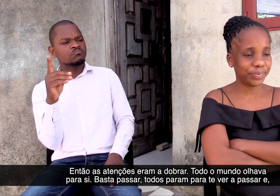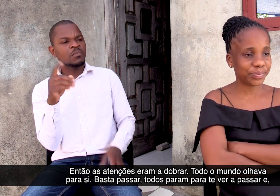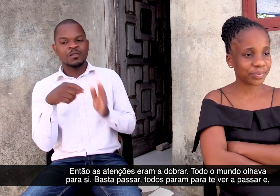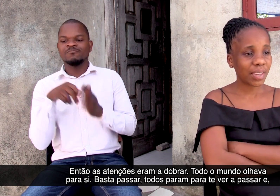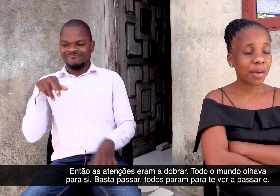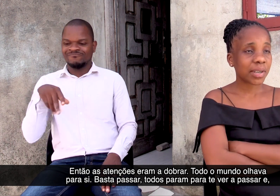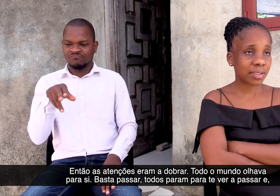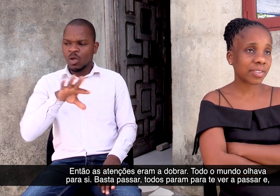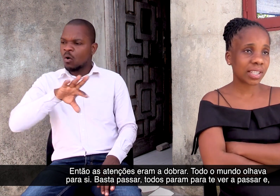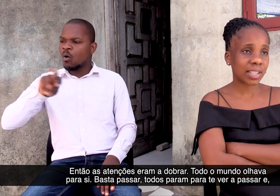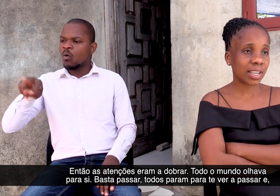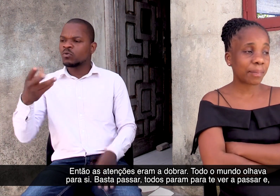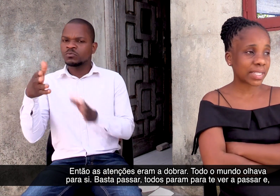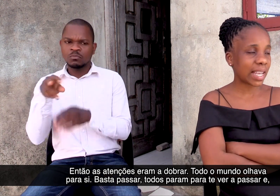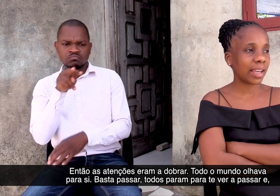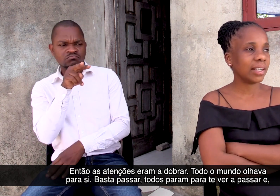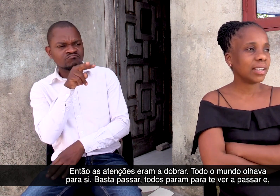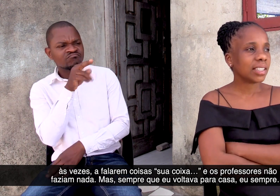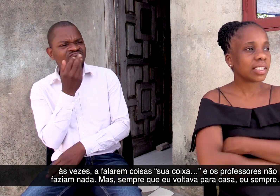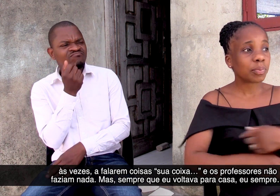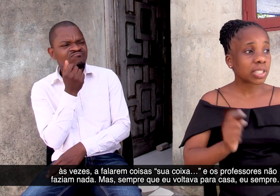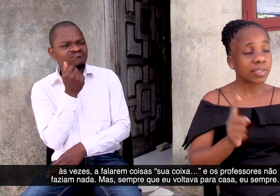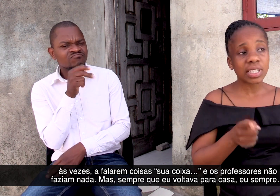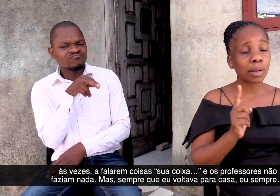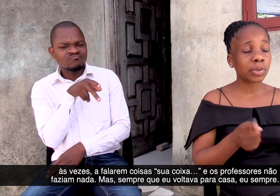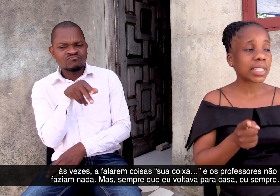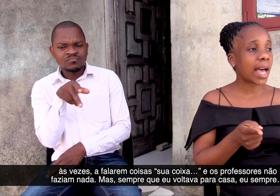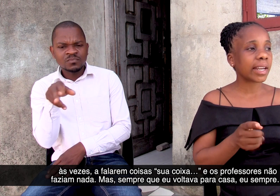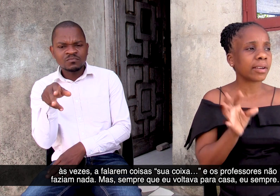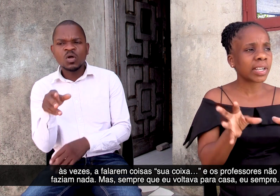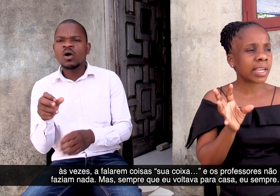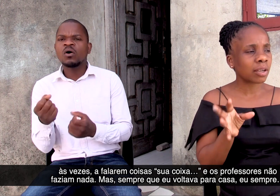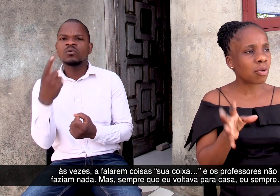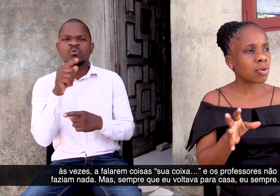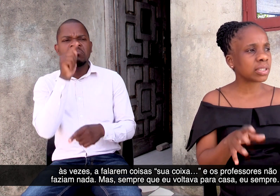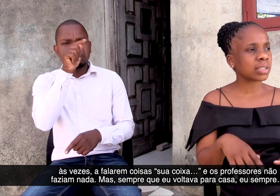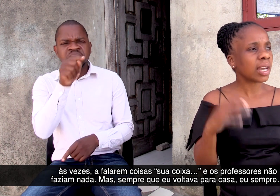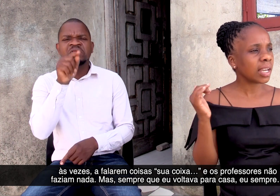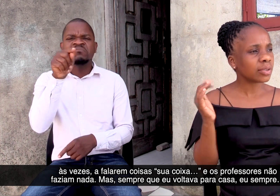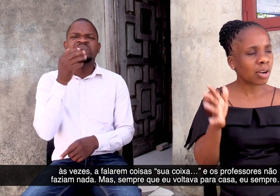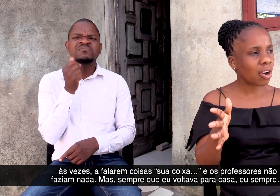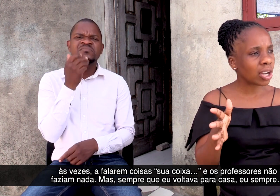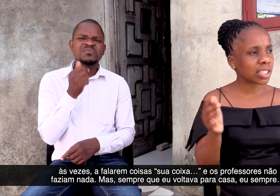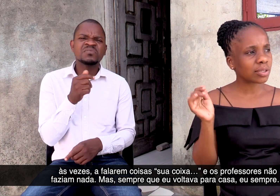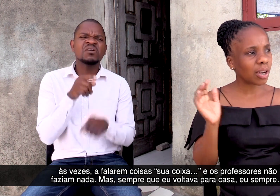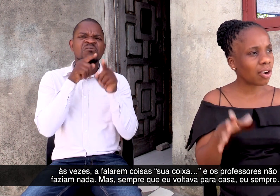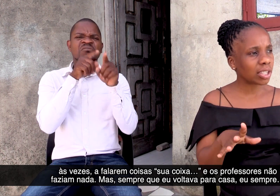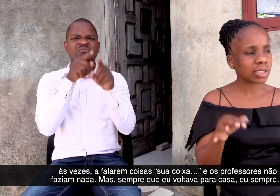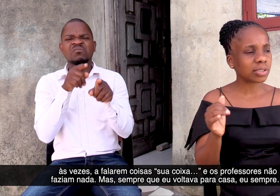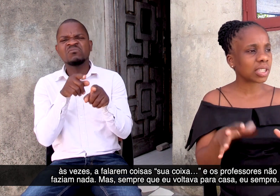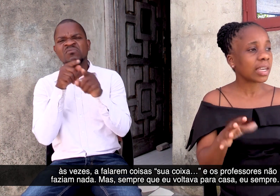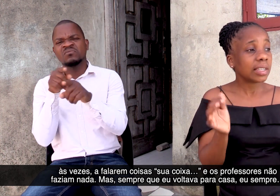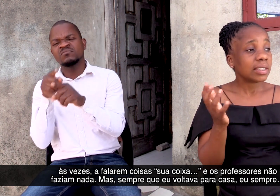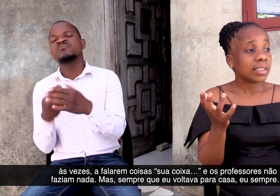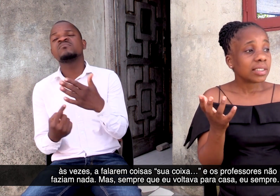param para te vir a passar. E depois às vezes a te apontarem, a falarem coisas. Sua coxa,